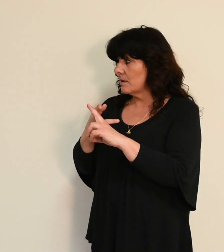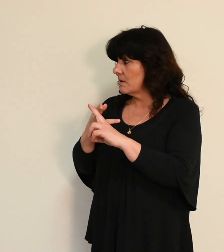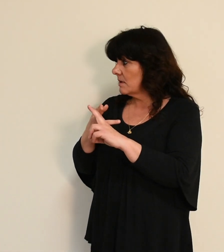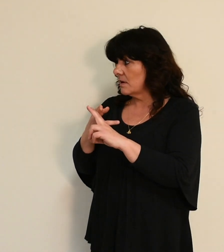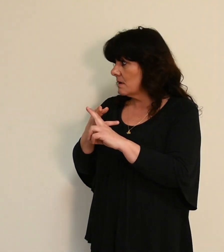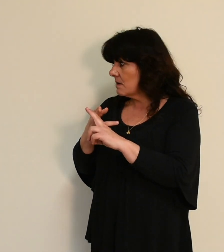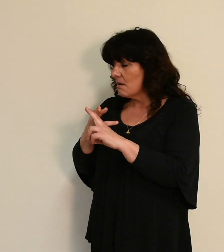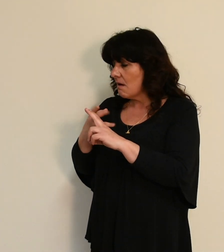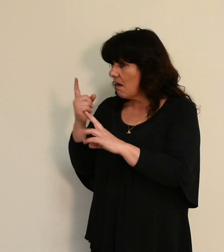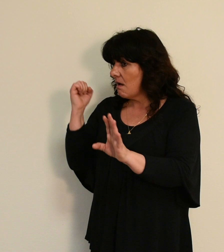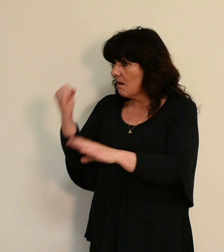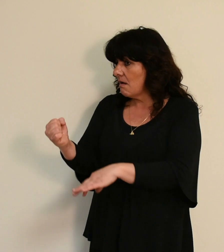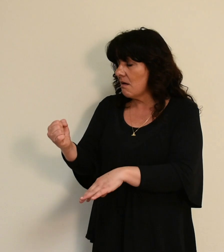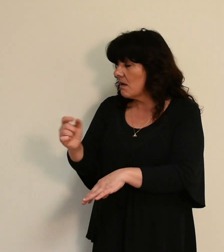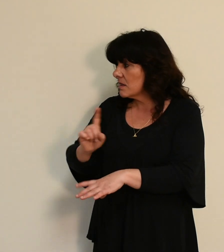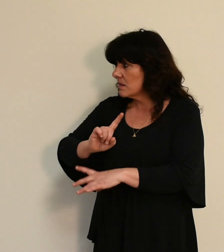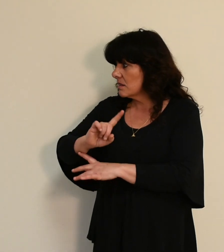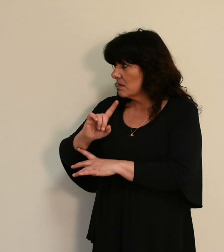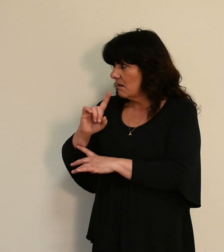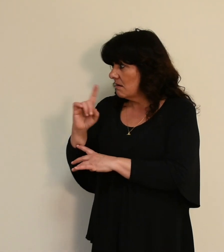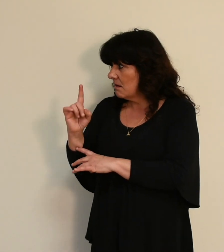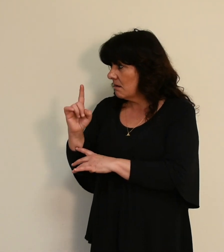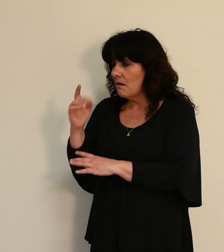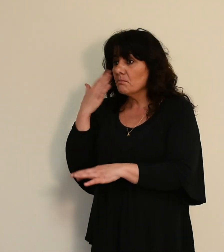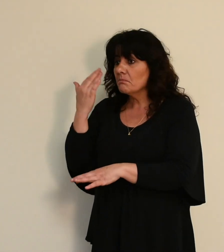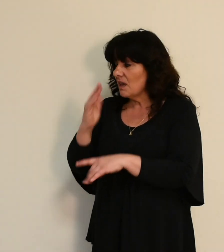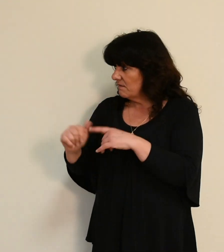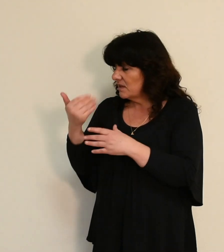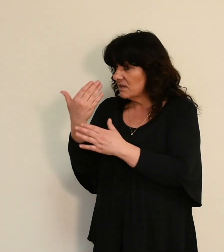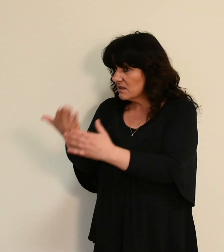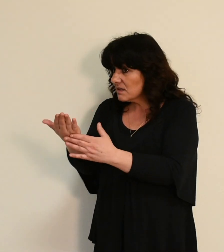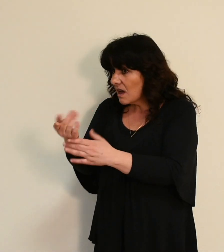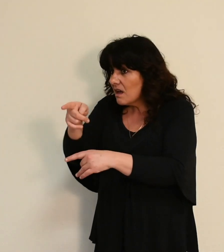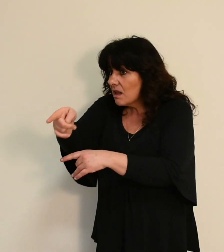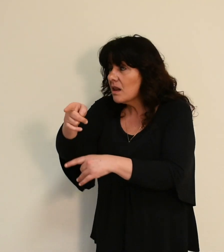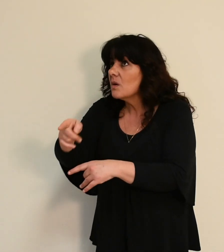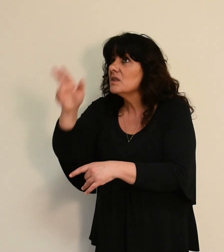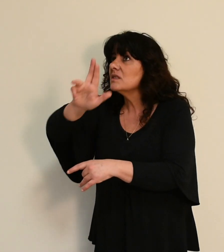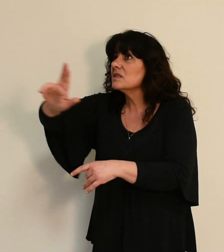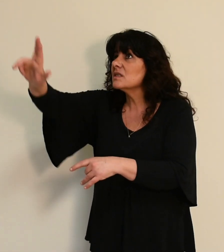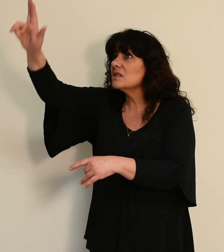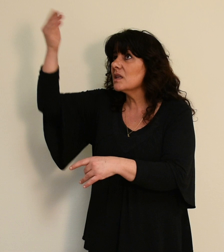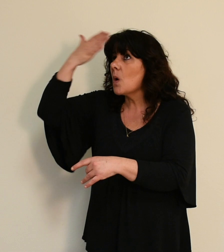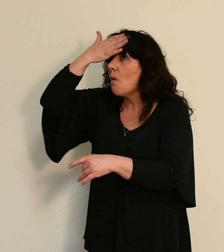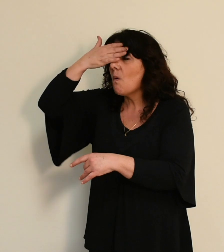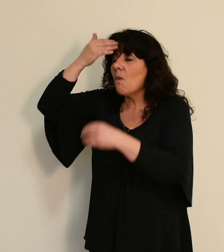« Ne le tue pas. Qui pourrait demeurer impuni après avoir porté la main sur celui qui a reçu l'onction du